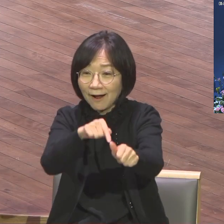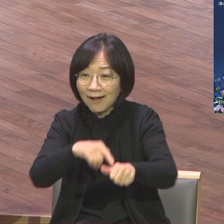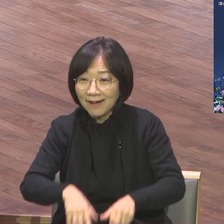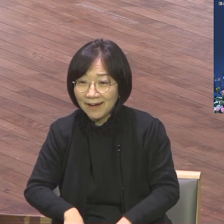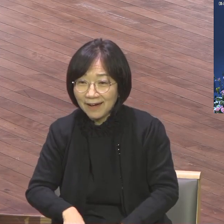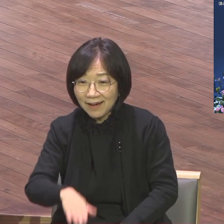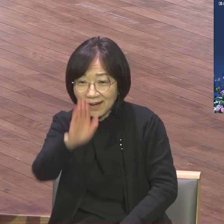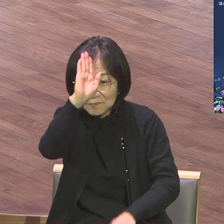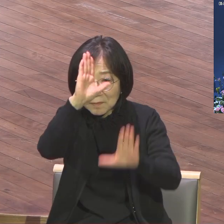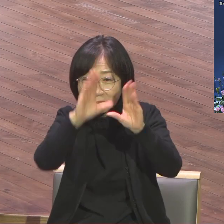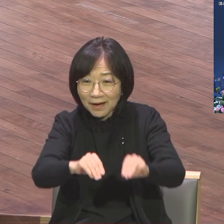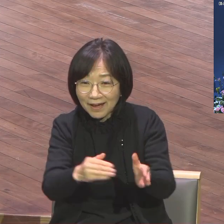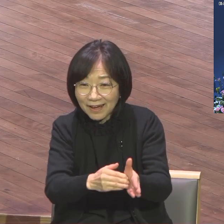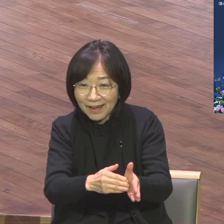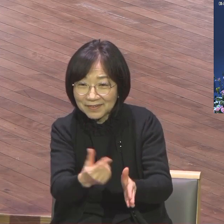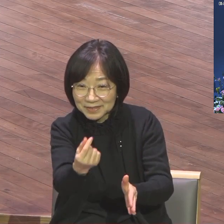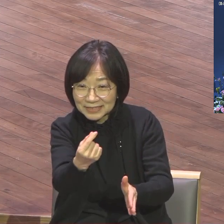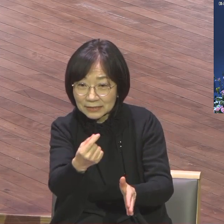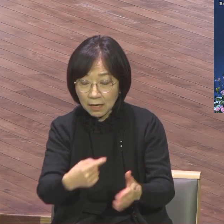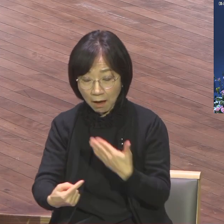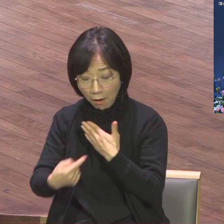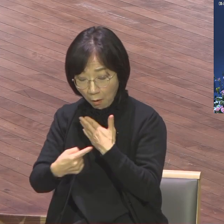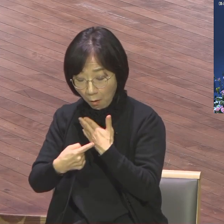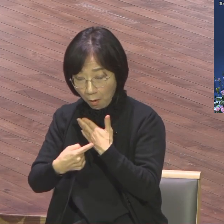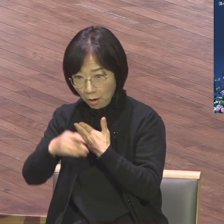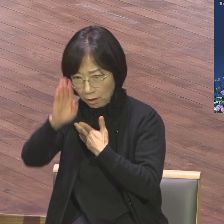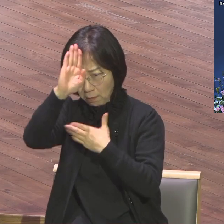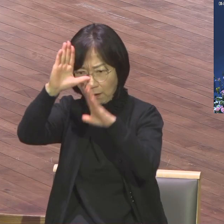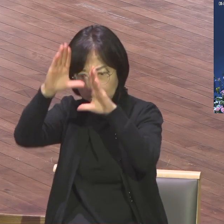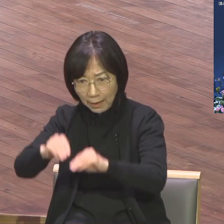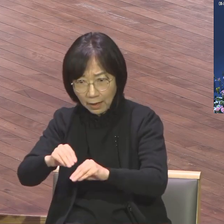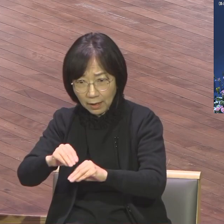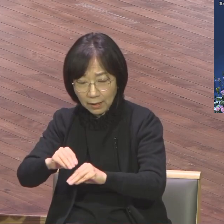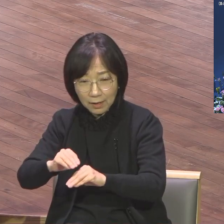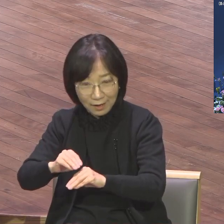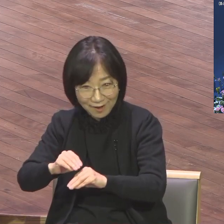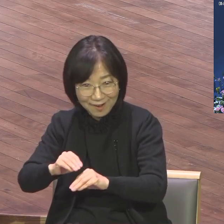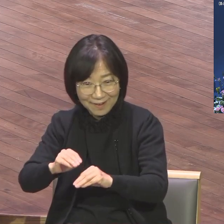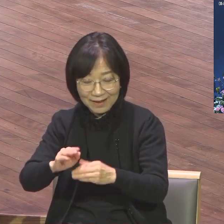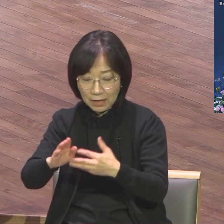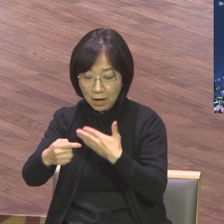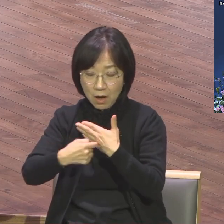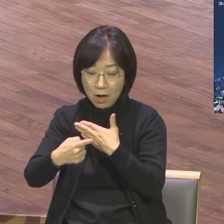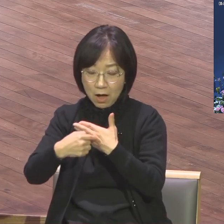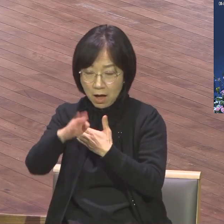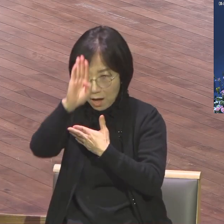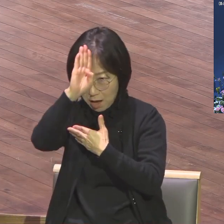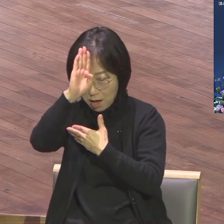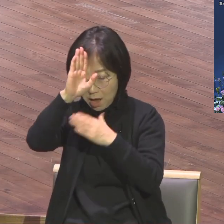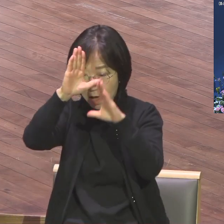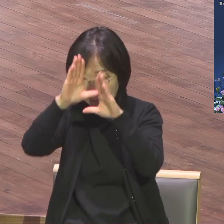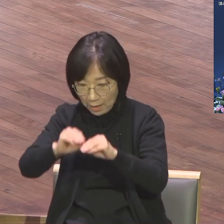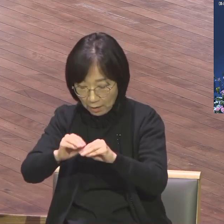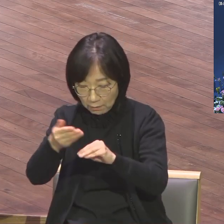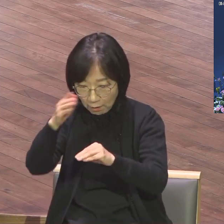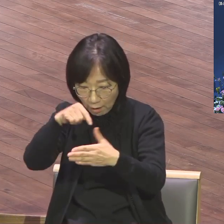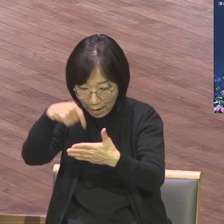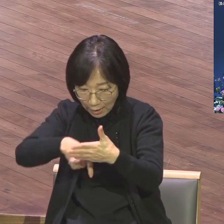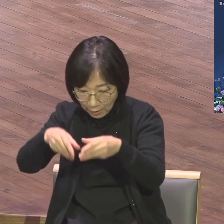겉으로 드러난 것은 뭐요? 치유입니다. 치유. 고침 받은 겁니다. 그런데 그 고침 받은 바탕이